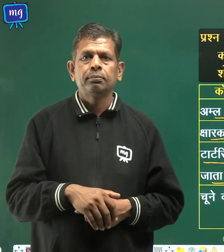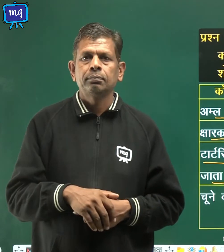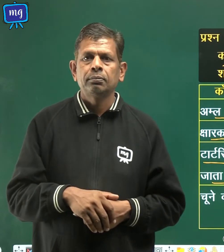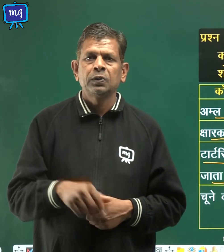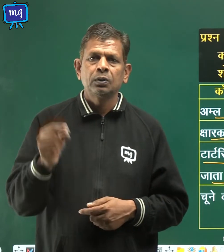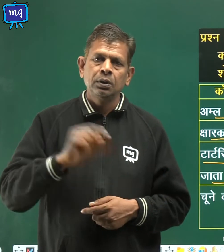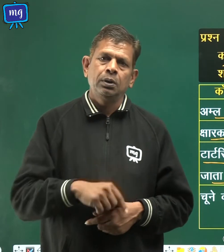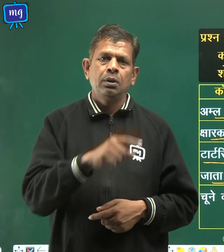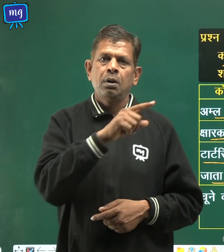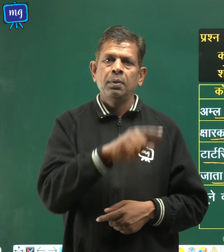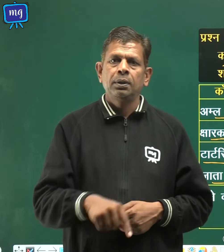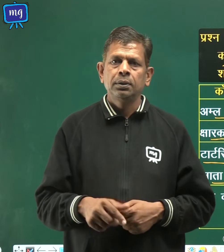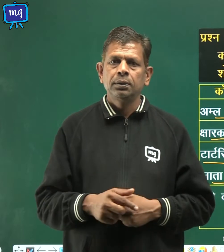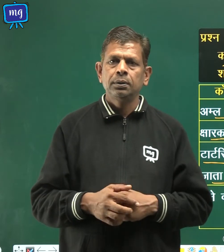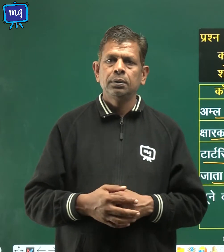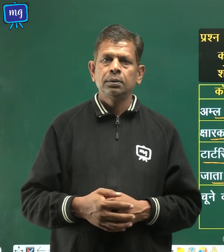तो इन्हें मिला देंगे।